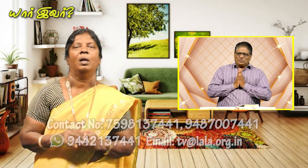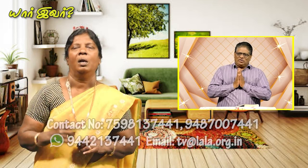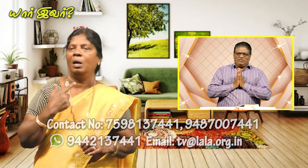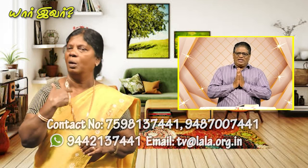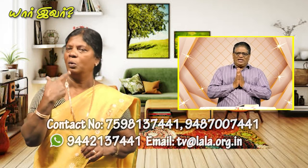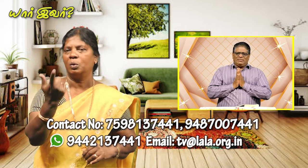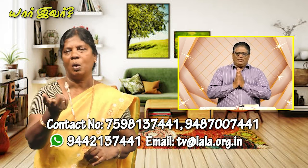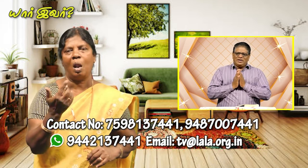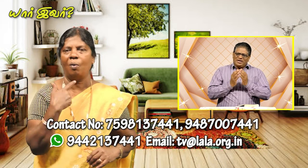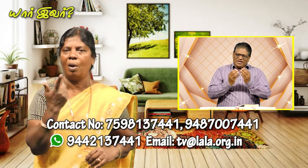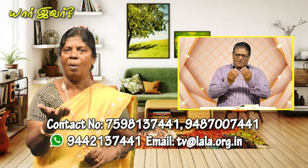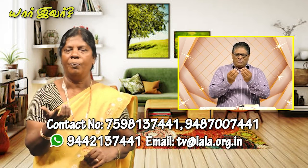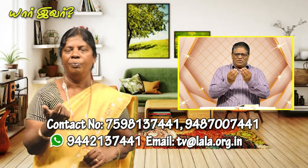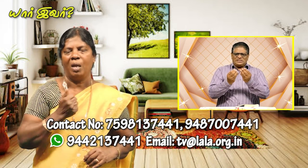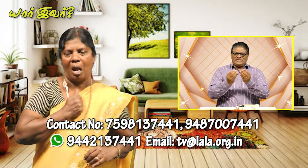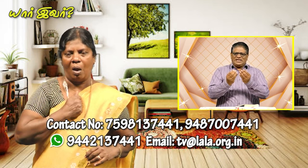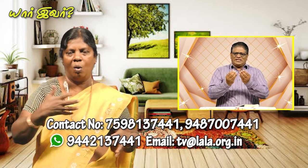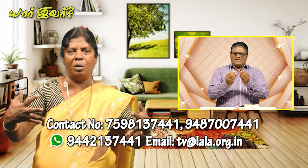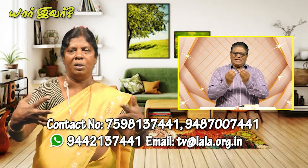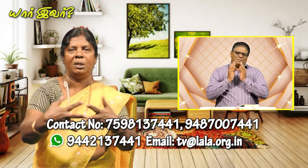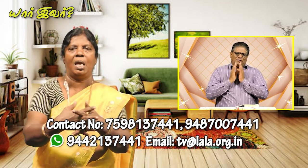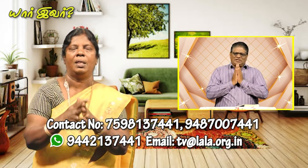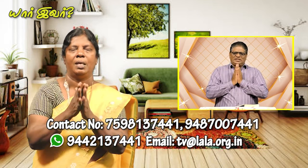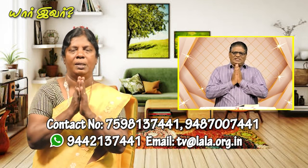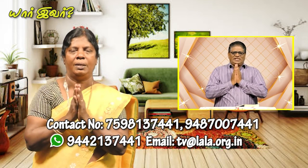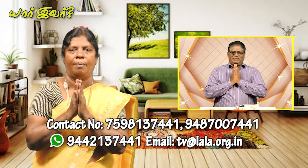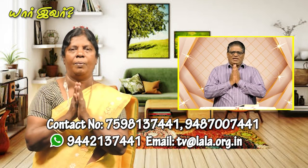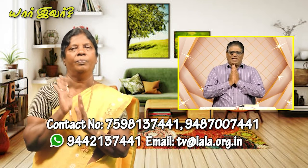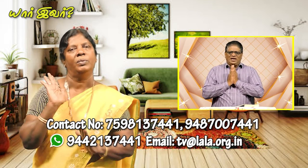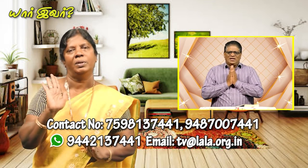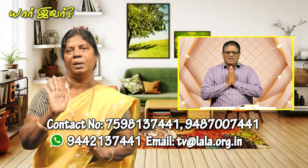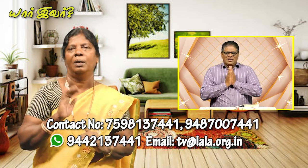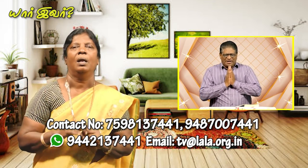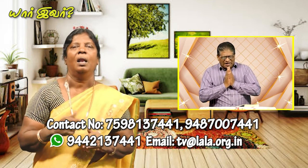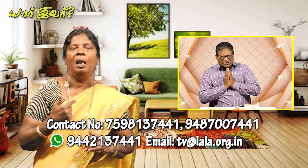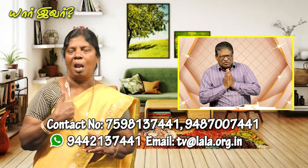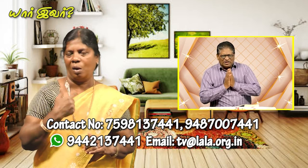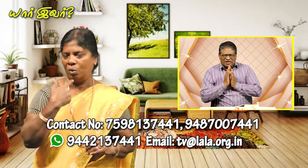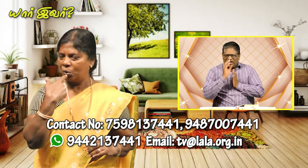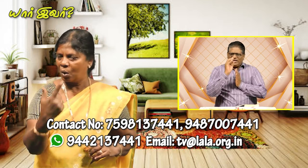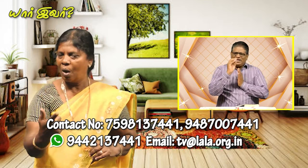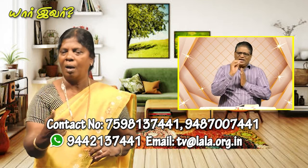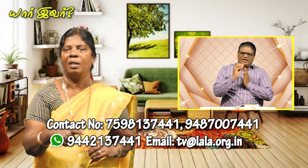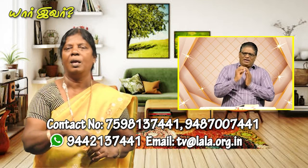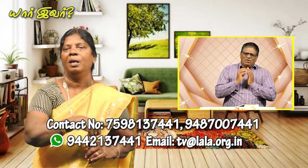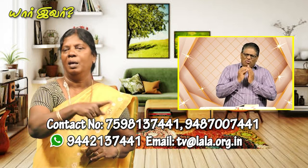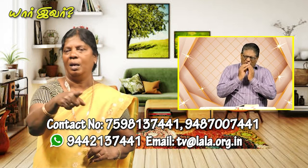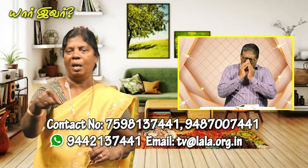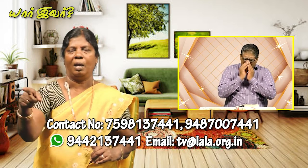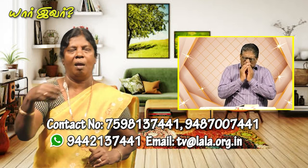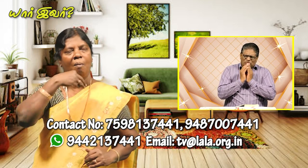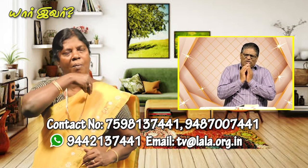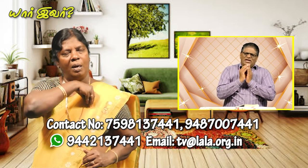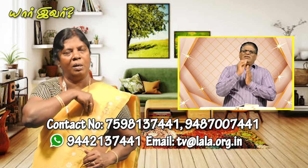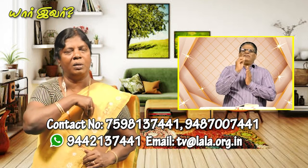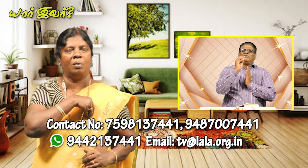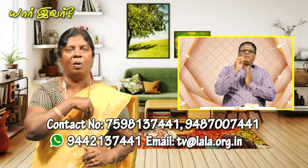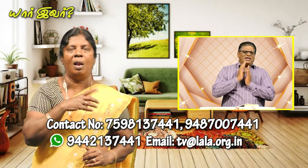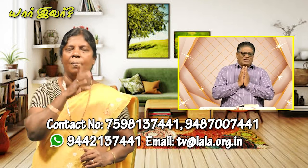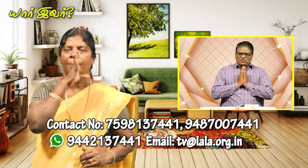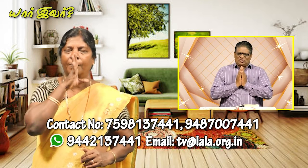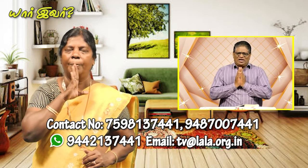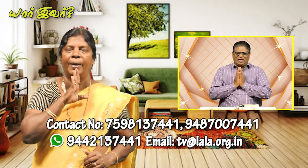என்று நீங்கள் சொல்வீங்களா? என்னோடு சேர்ந்து நீங்கள் பிரார்த்தனை செய்வீங்களா? நான் சொல்கிற காரியங்களை உங்கள் மனசுக்குள்ளே